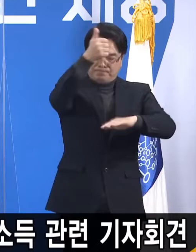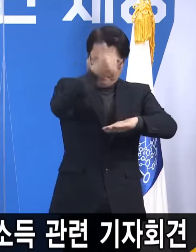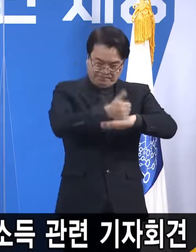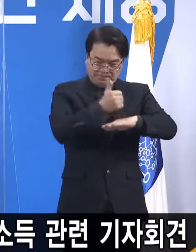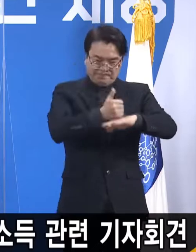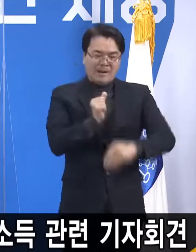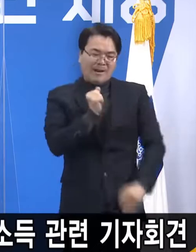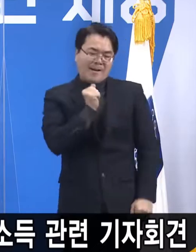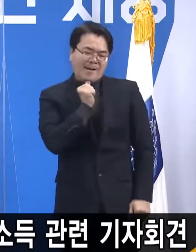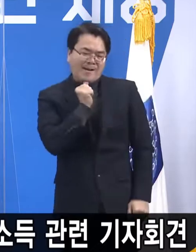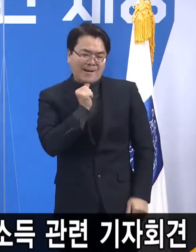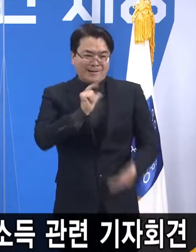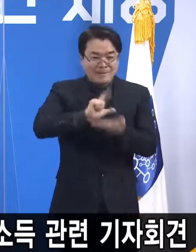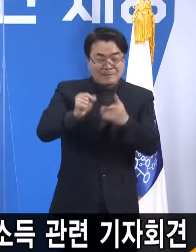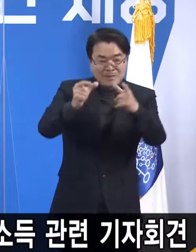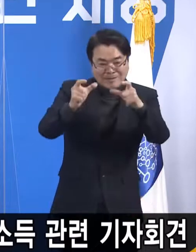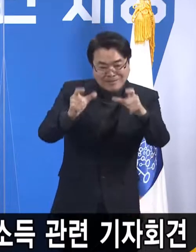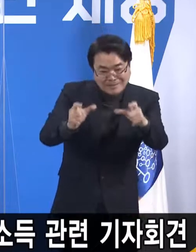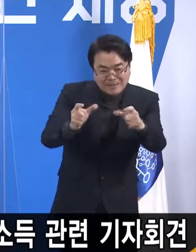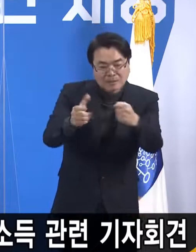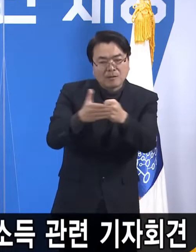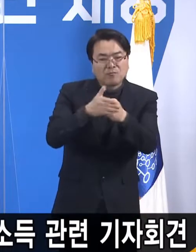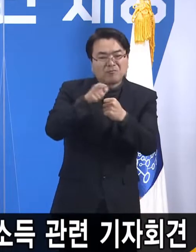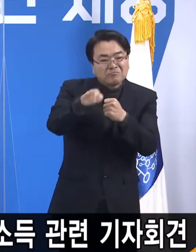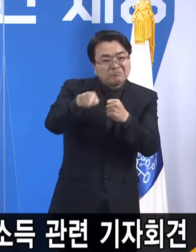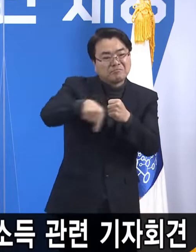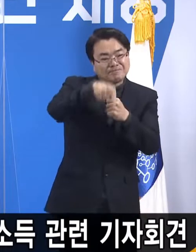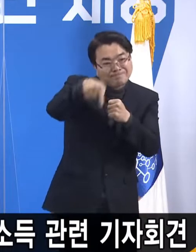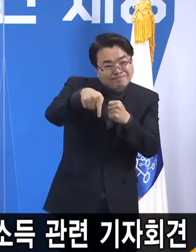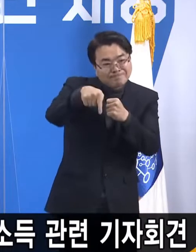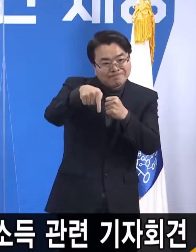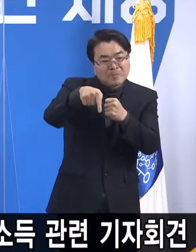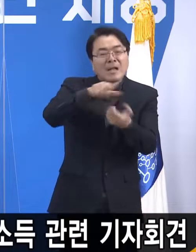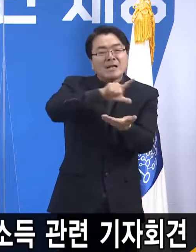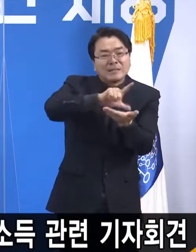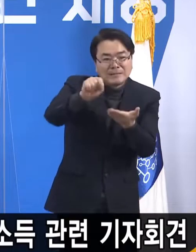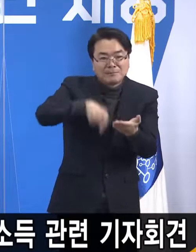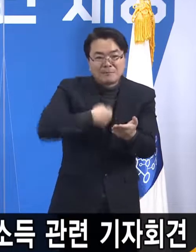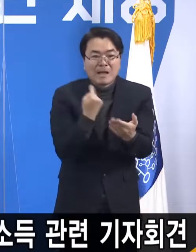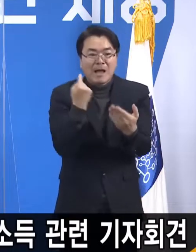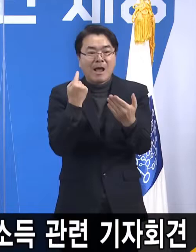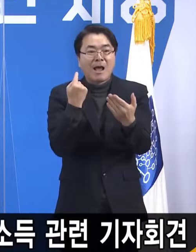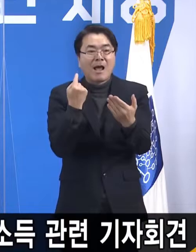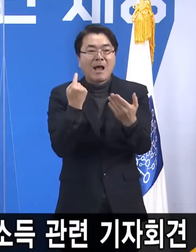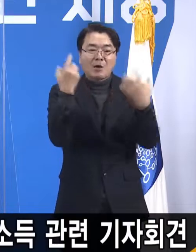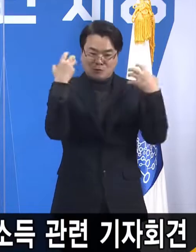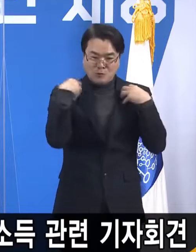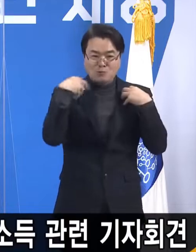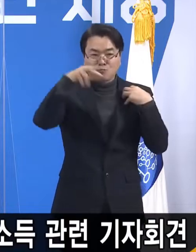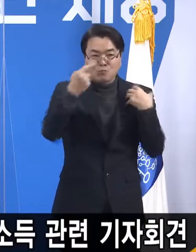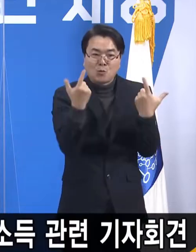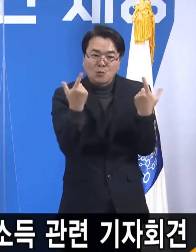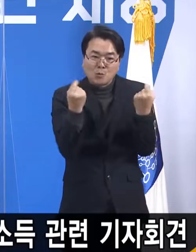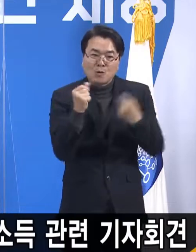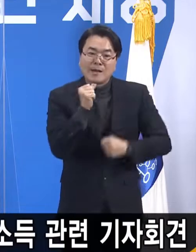가난한 지방 도시라고 해서 그 지방 도시의 지방 정부까지 가난한 것은 아닙니다.